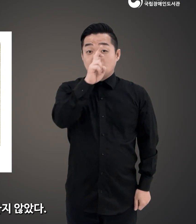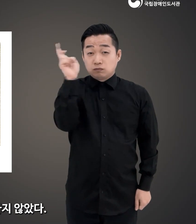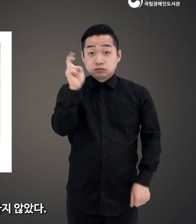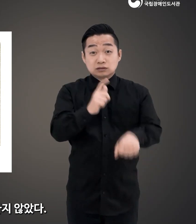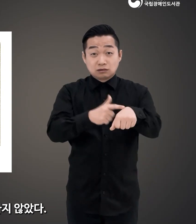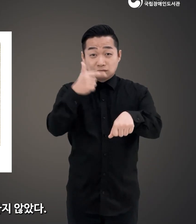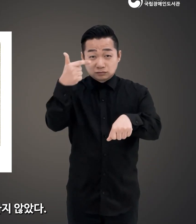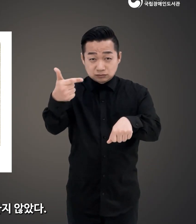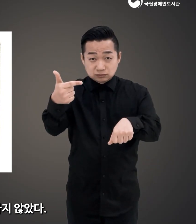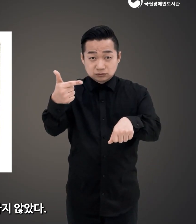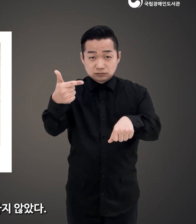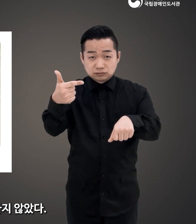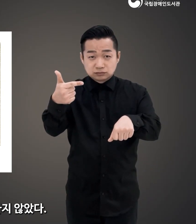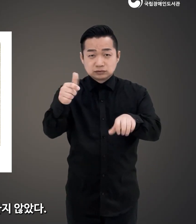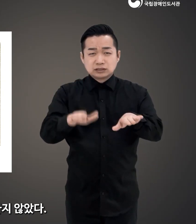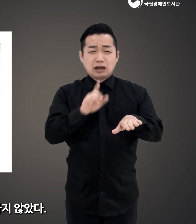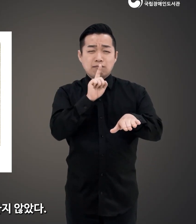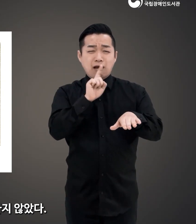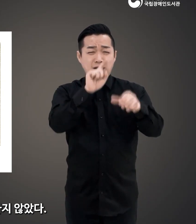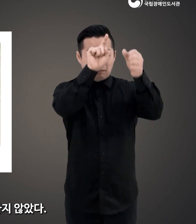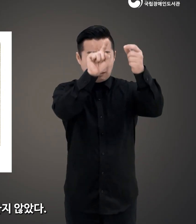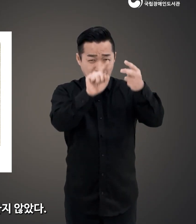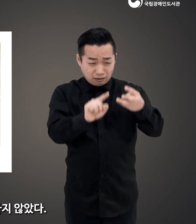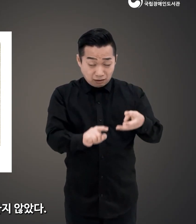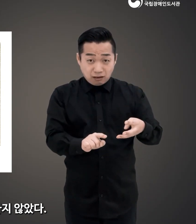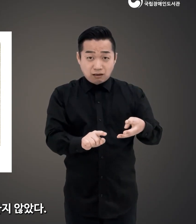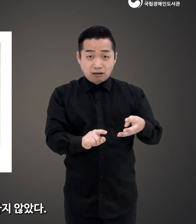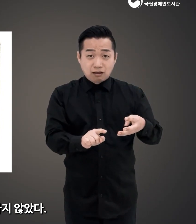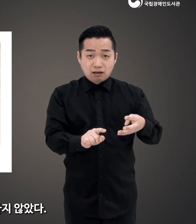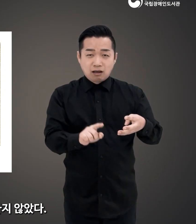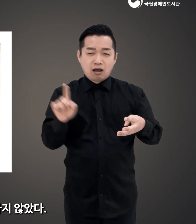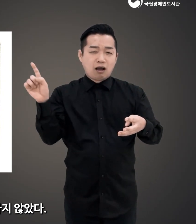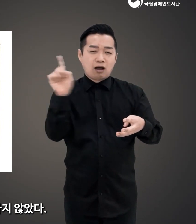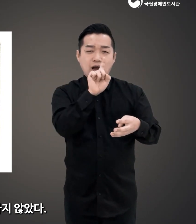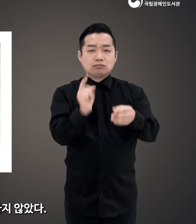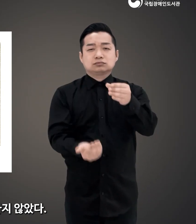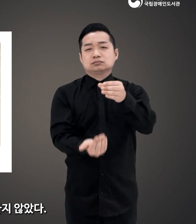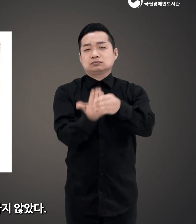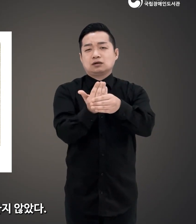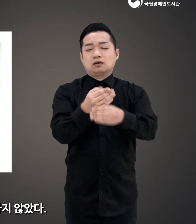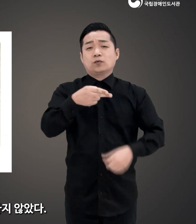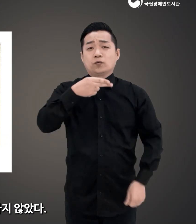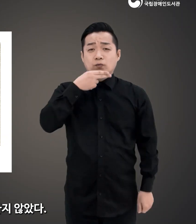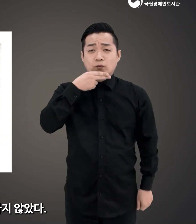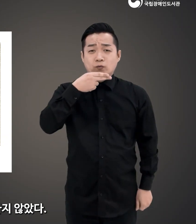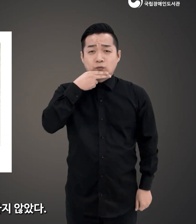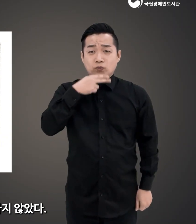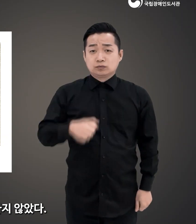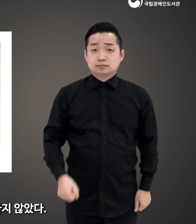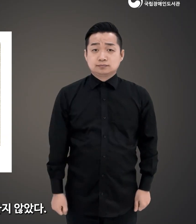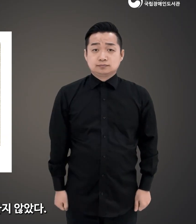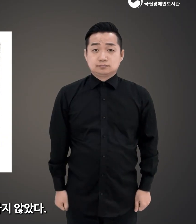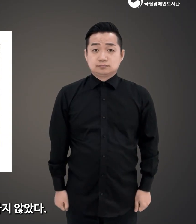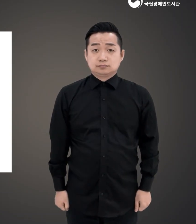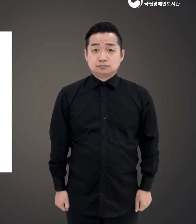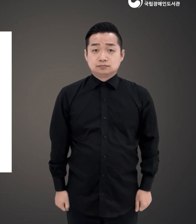오후 6시가 됐다. 지금까지 이 중에 아무 일도 일어나지 않았다.